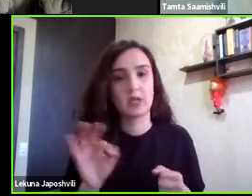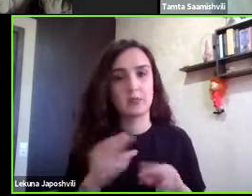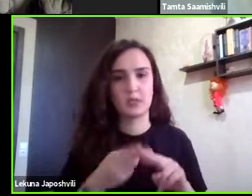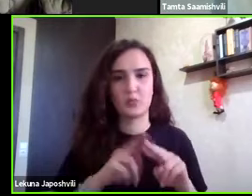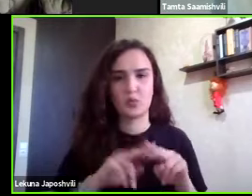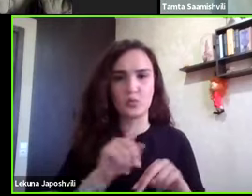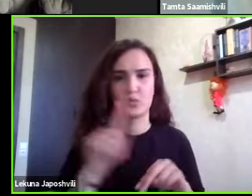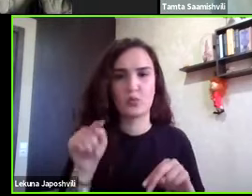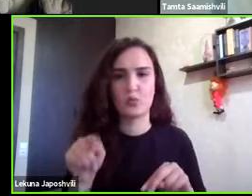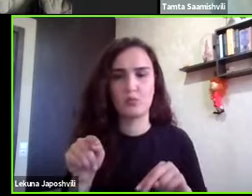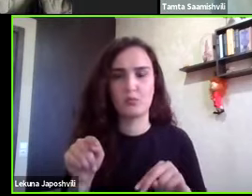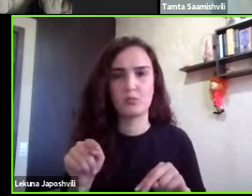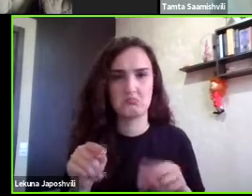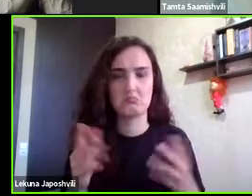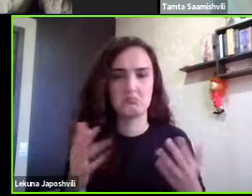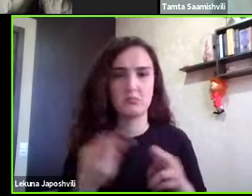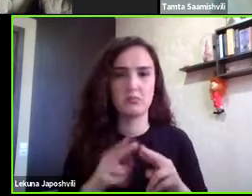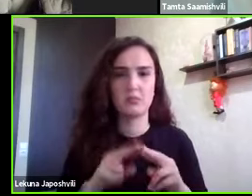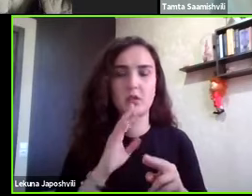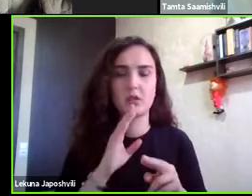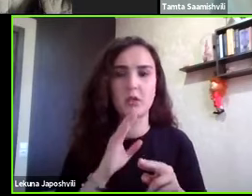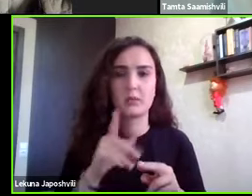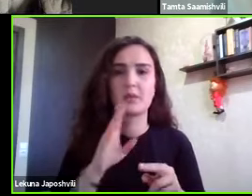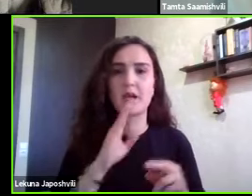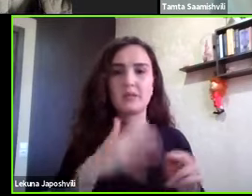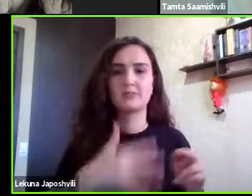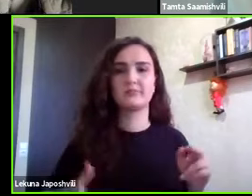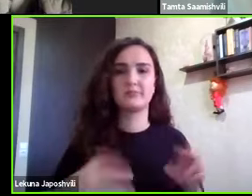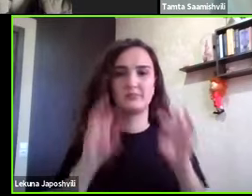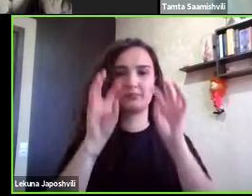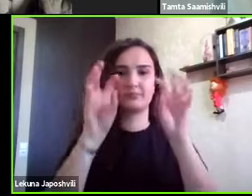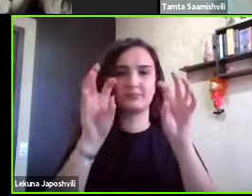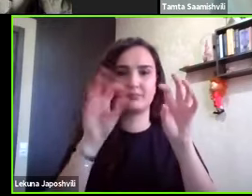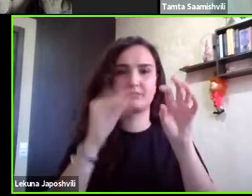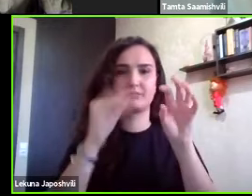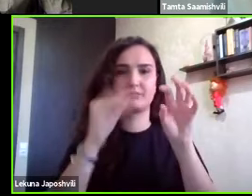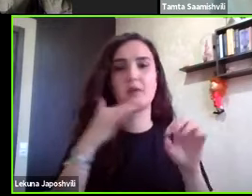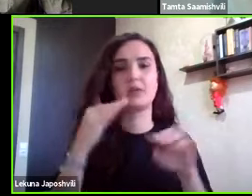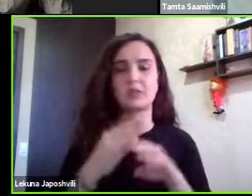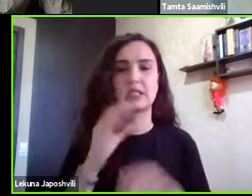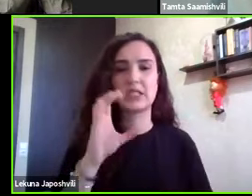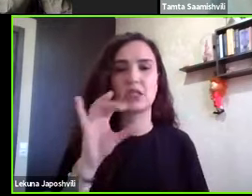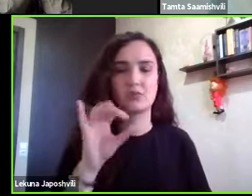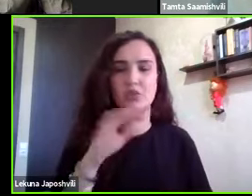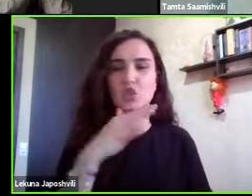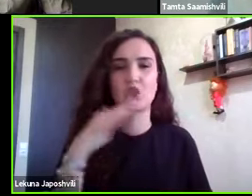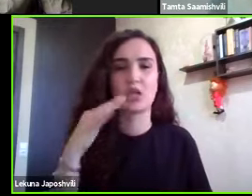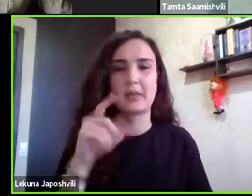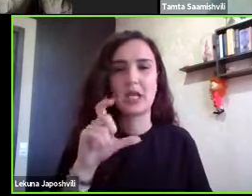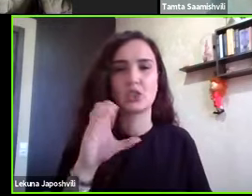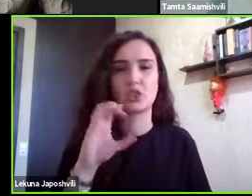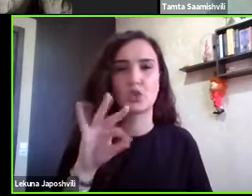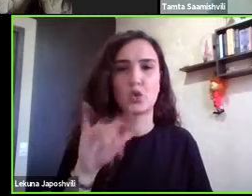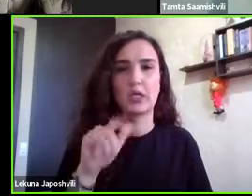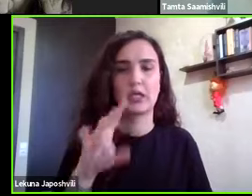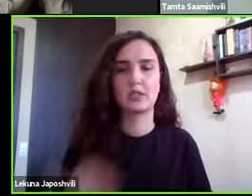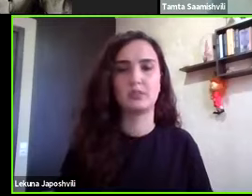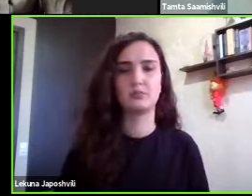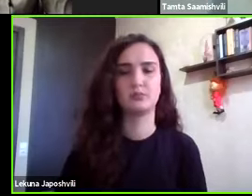რომ აიხსნება ეს ქალების ასქესო ჰორმონის ესტროგენის სიჭარბით, ხო? ხოლო